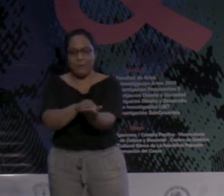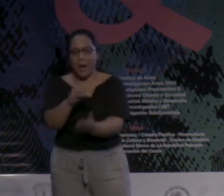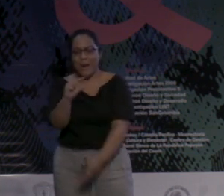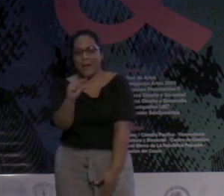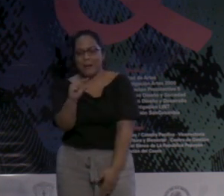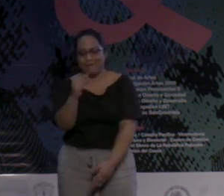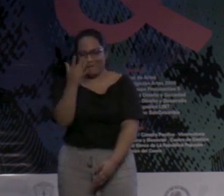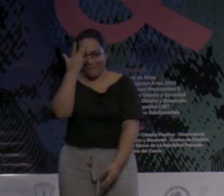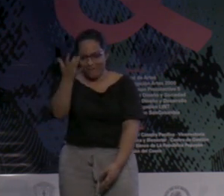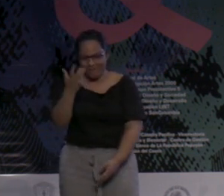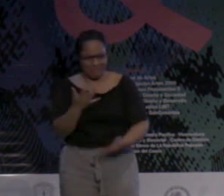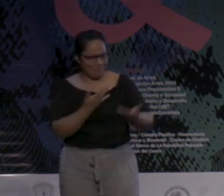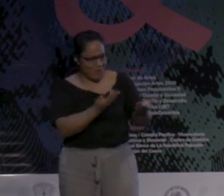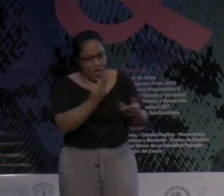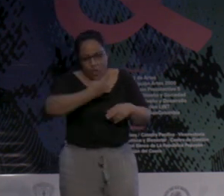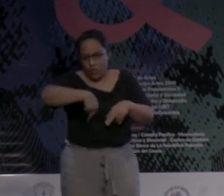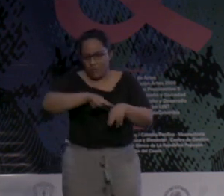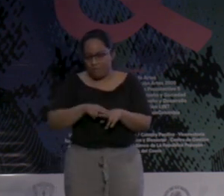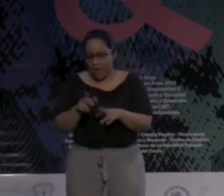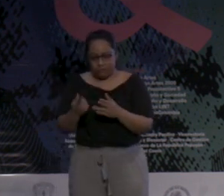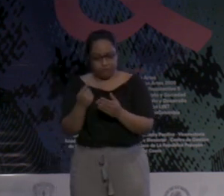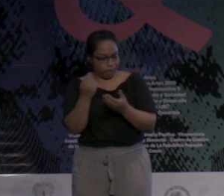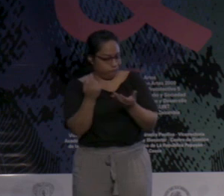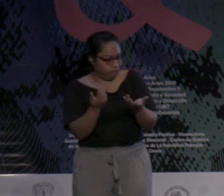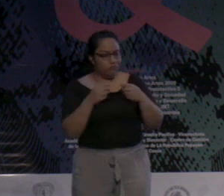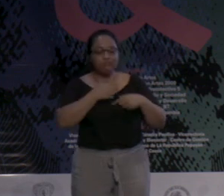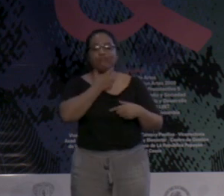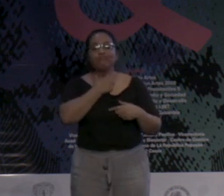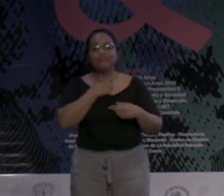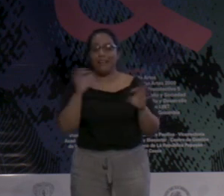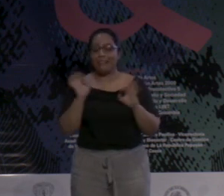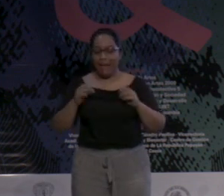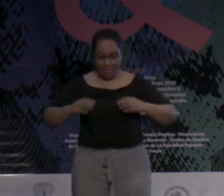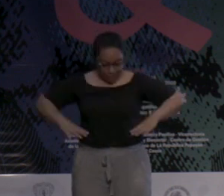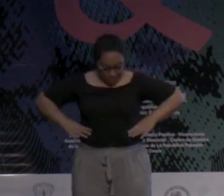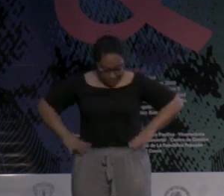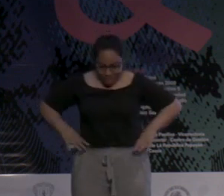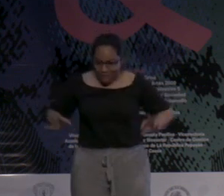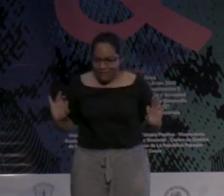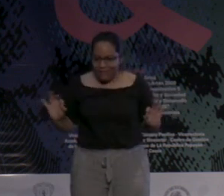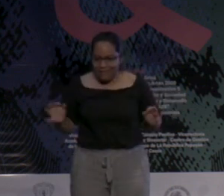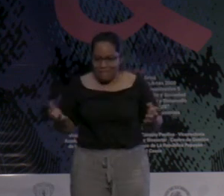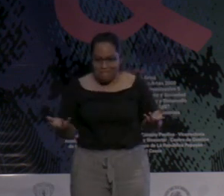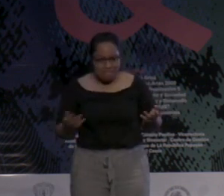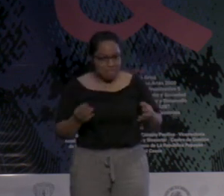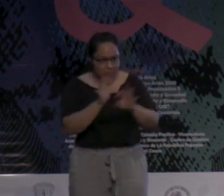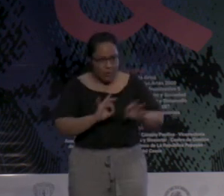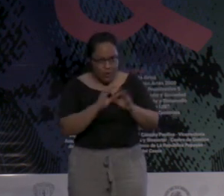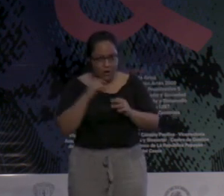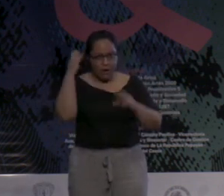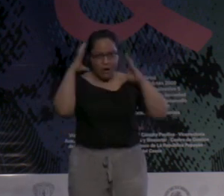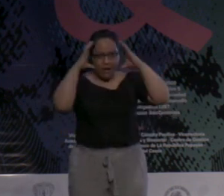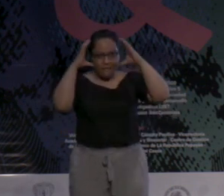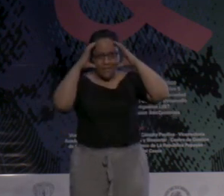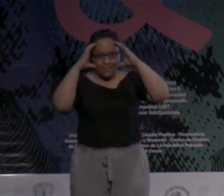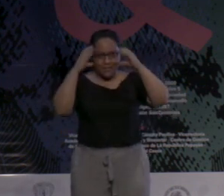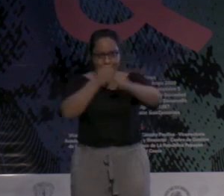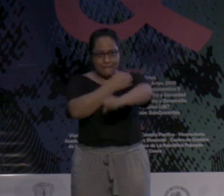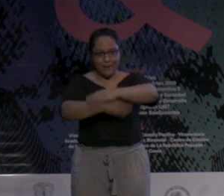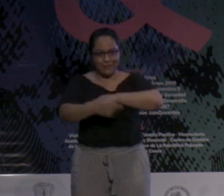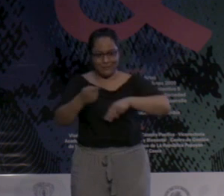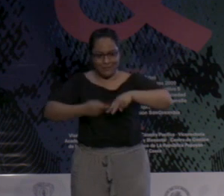Porque es normal que no tengan partes anatómicas como cuello, tronco, en cambio le den toda la importancia a cabeza,